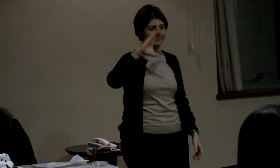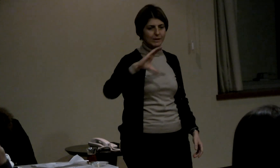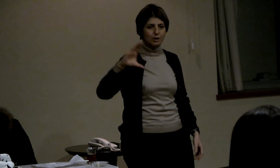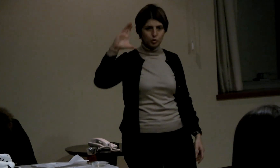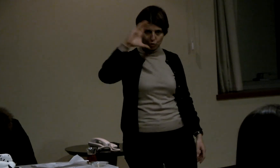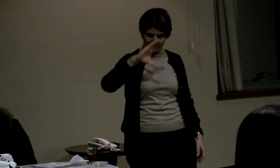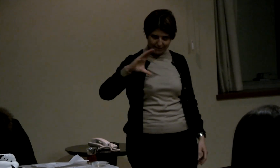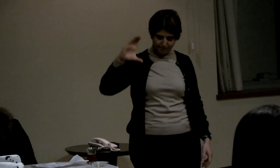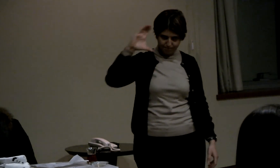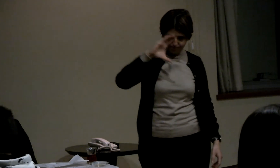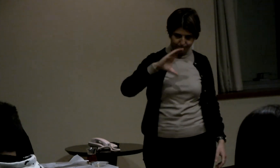Turizm.